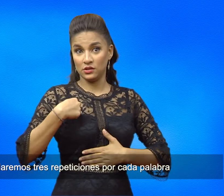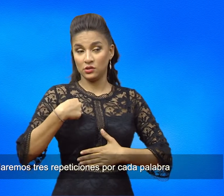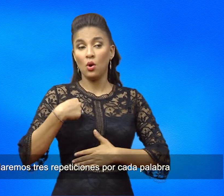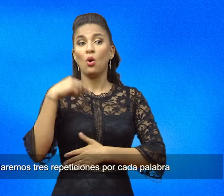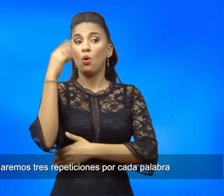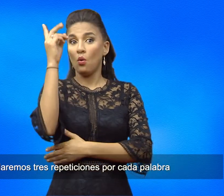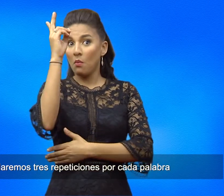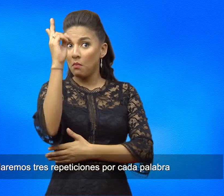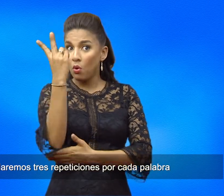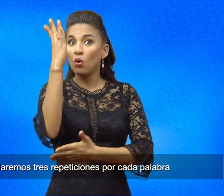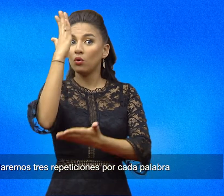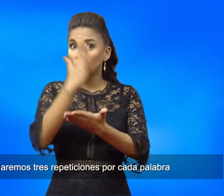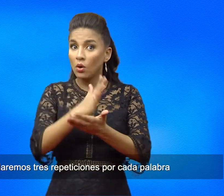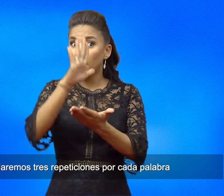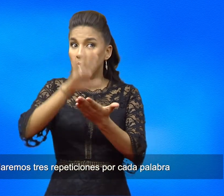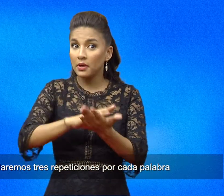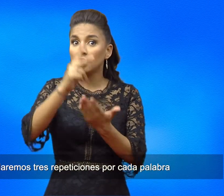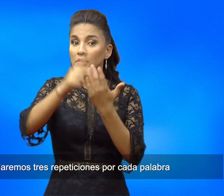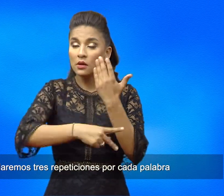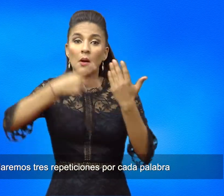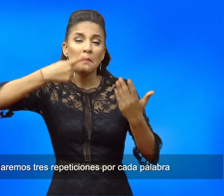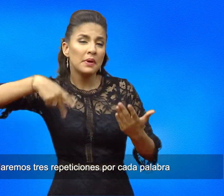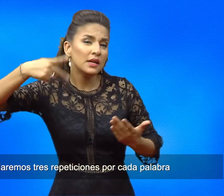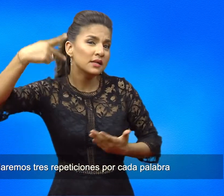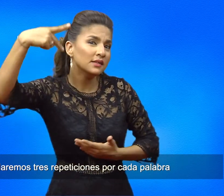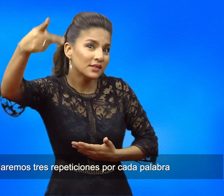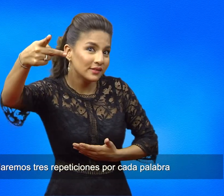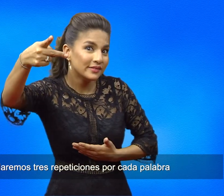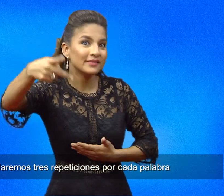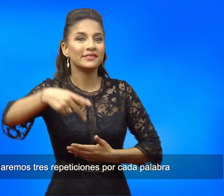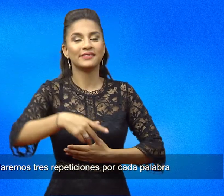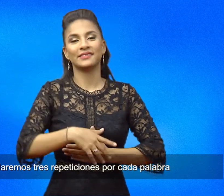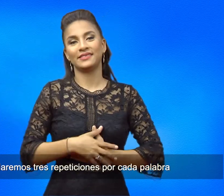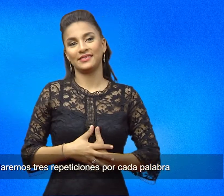haremos 3 repeticiones por cada palabra